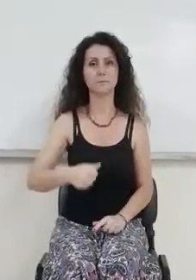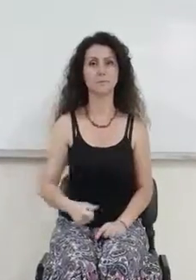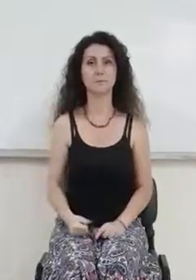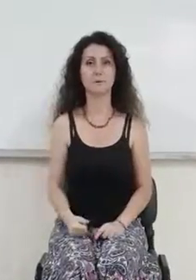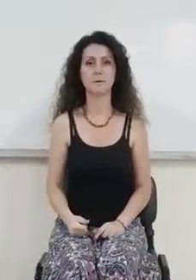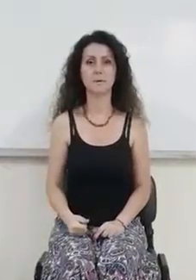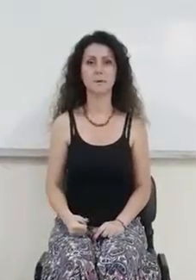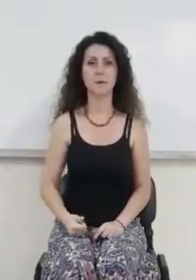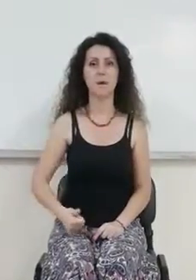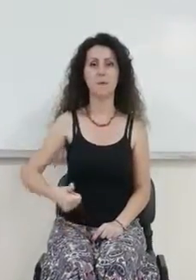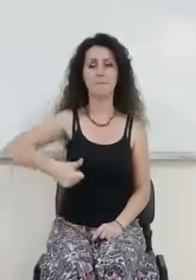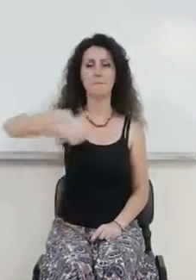Başbakan,